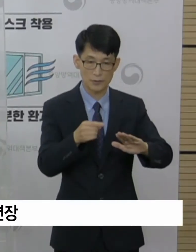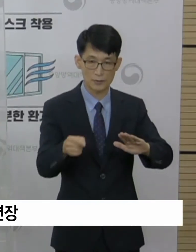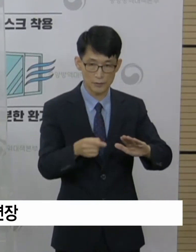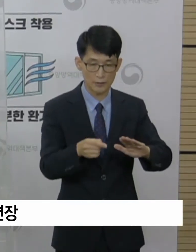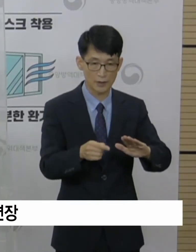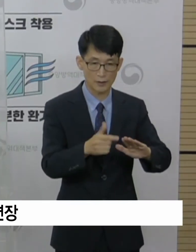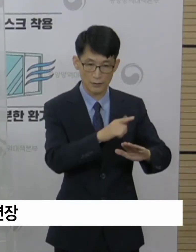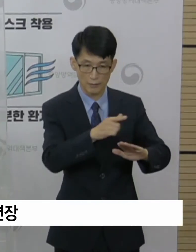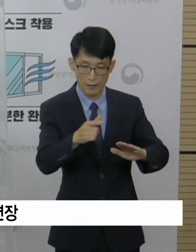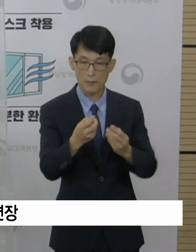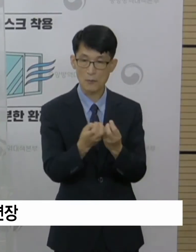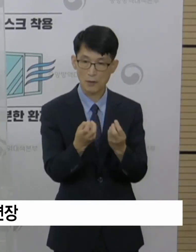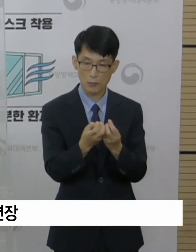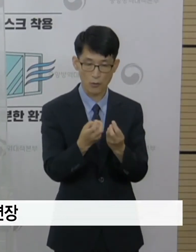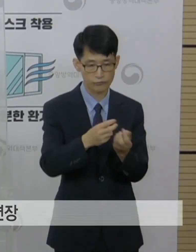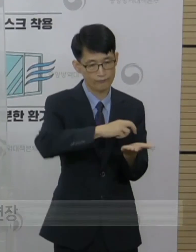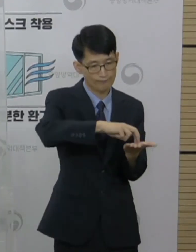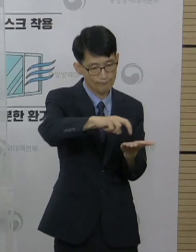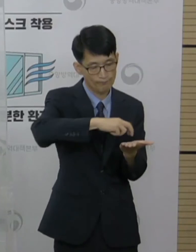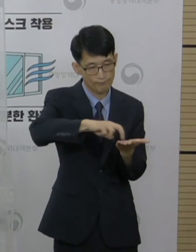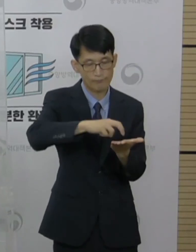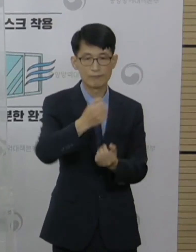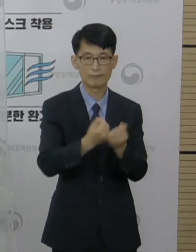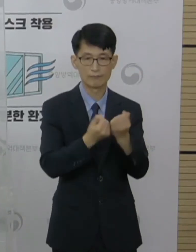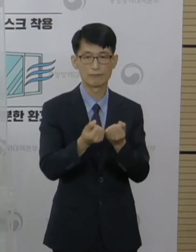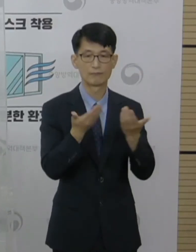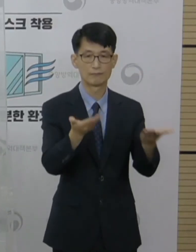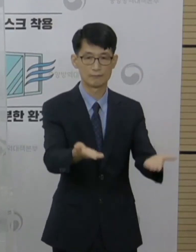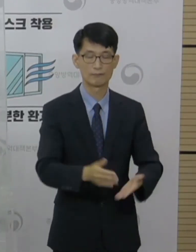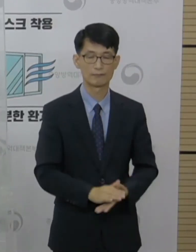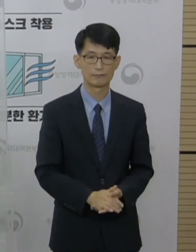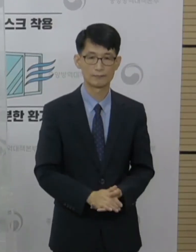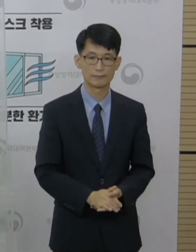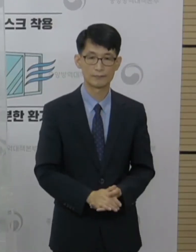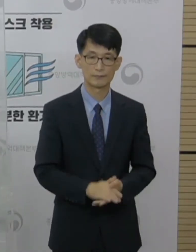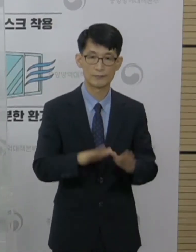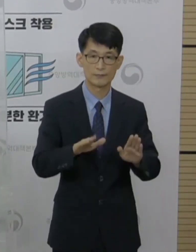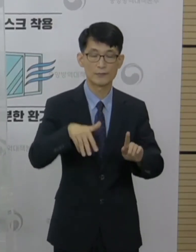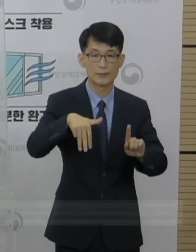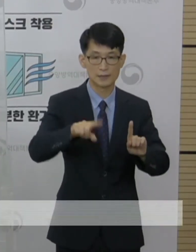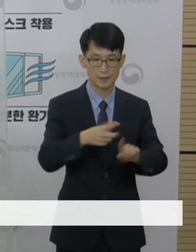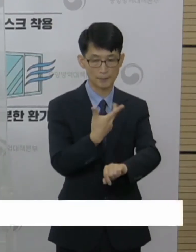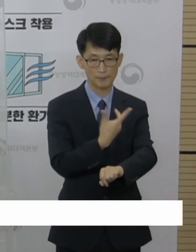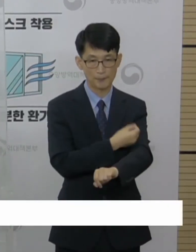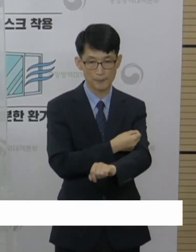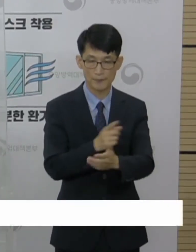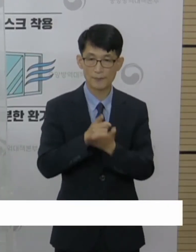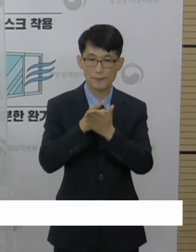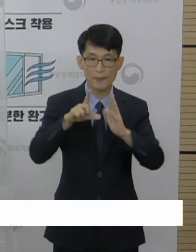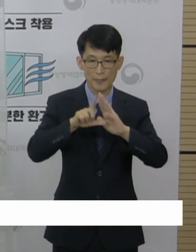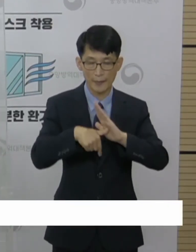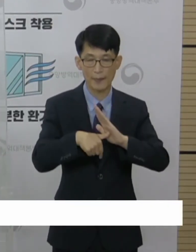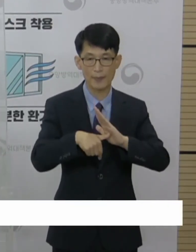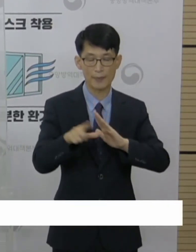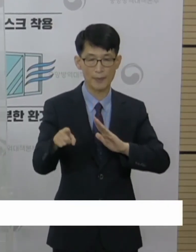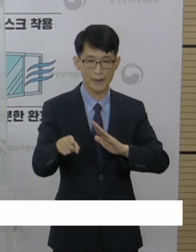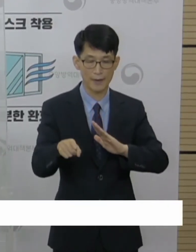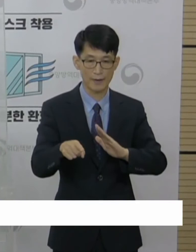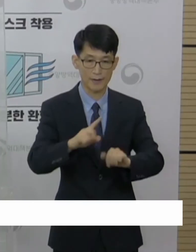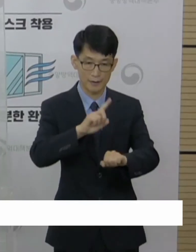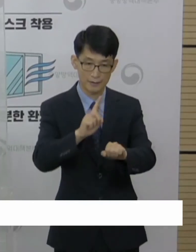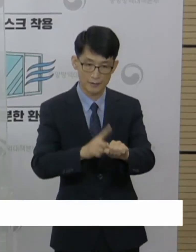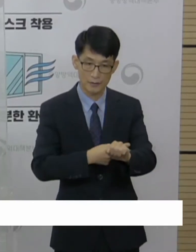등을 문자로 개별 안내해 드리도록 하겠습니다. 현재 1차 접종 예약 시에 자동 통보되는 2차